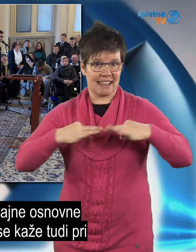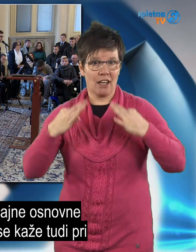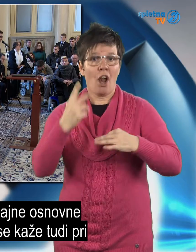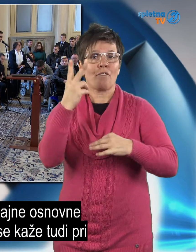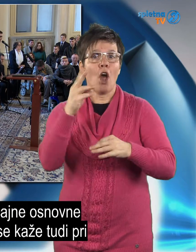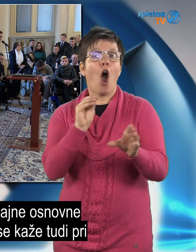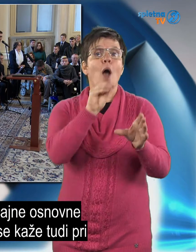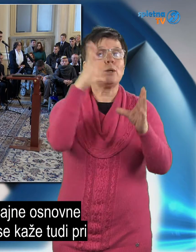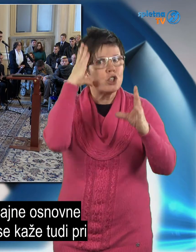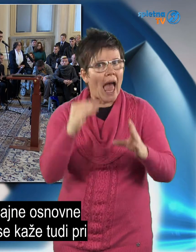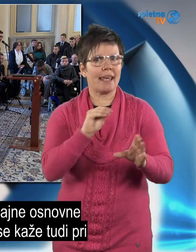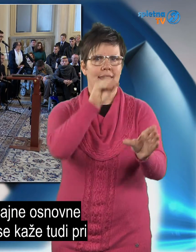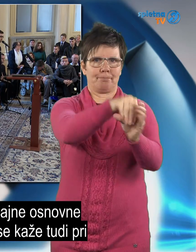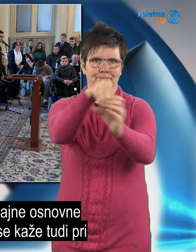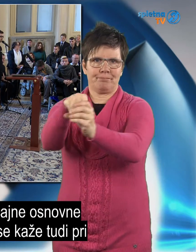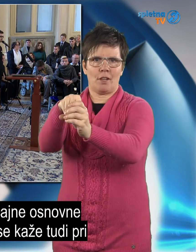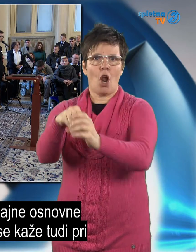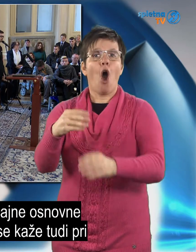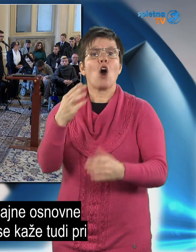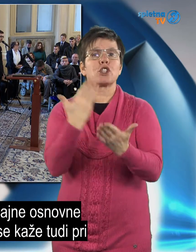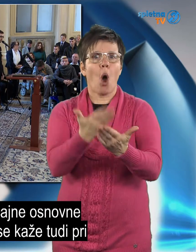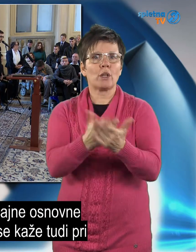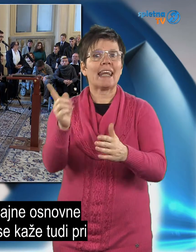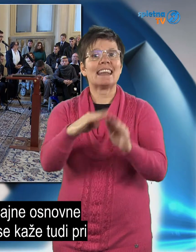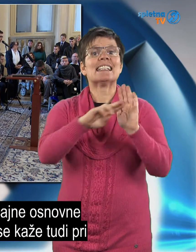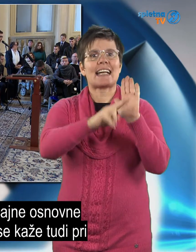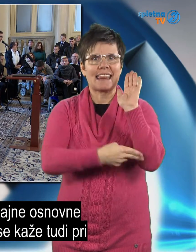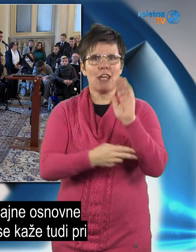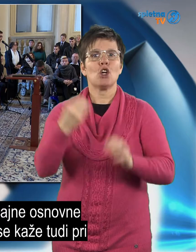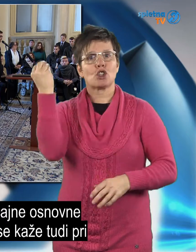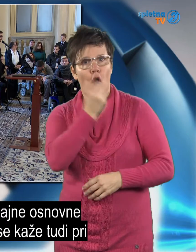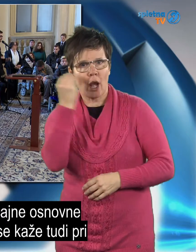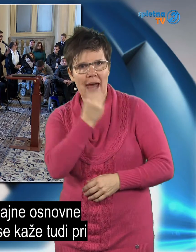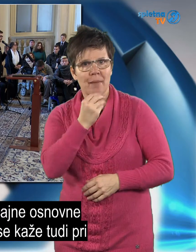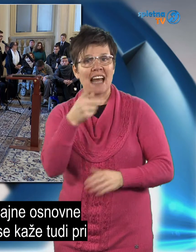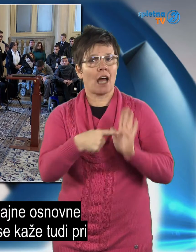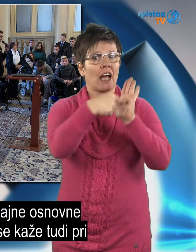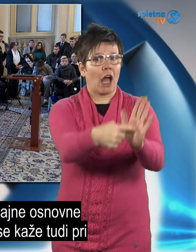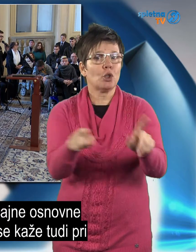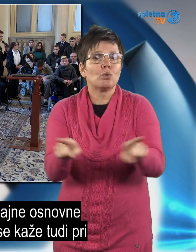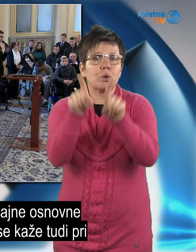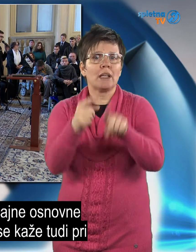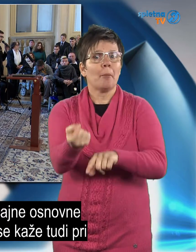osnovne in srednje šole, kar se kaže tudi pri množičnem prehodu na fakulteto.